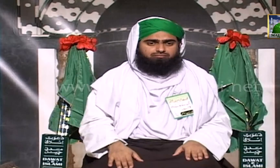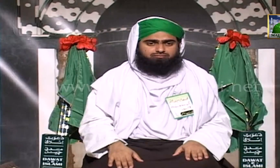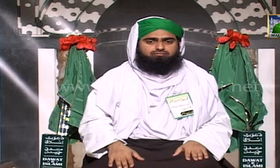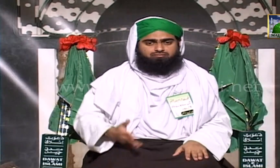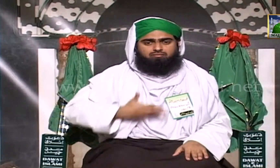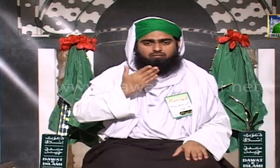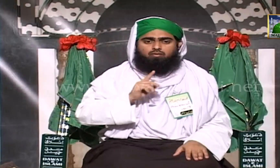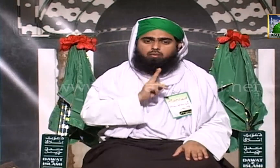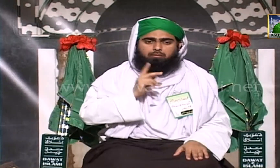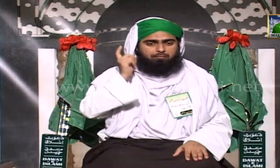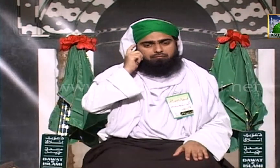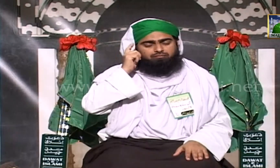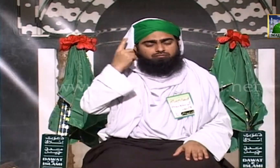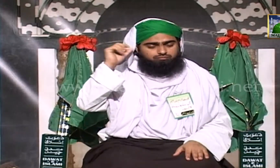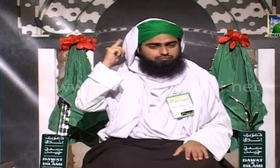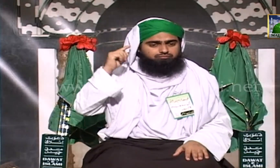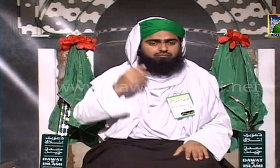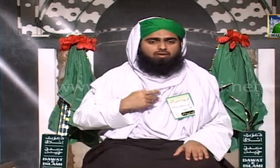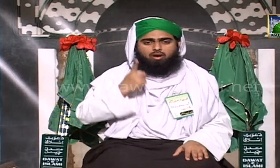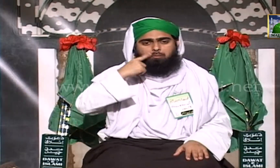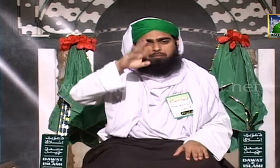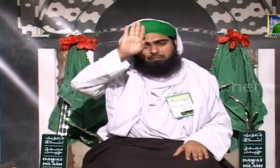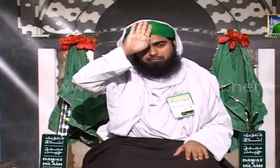یاد آئی تو عرض کرتا چلوں، میں